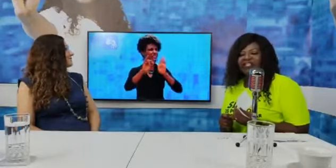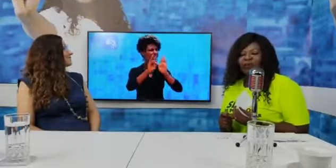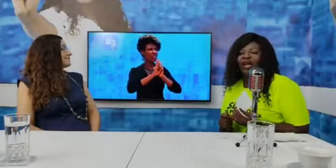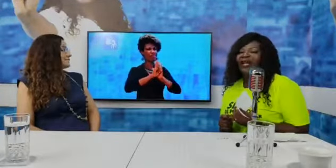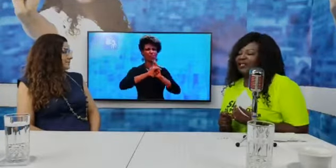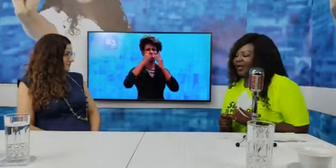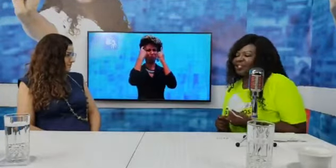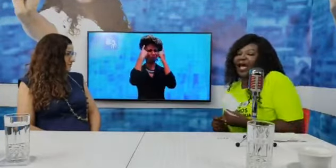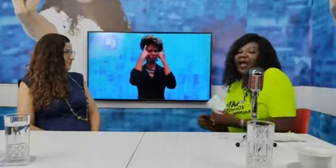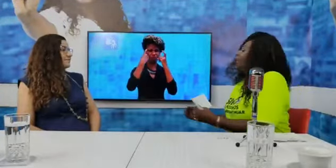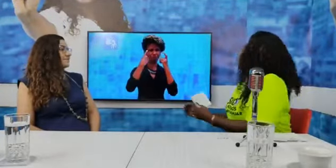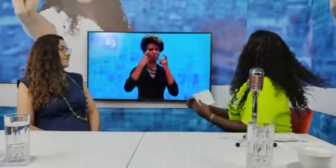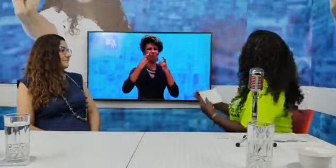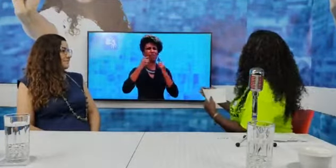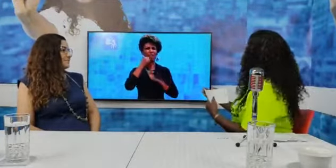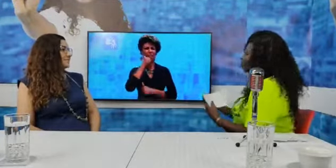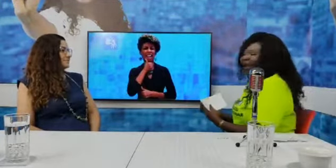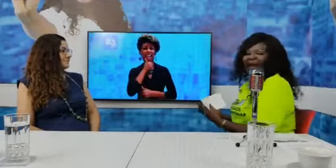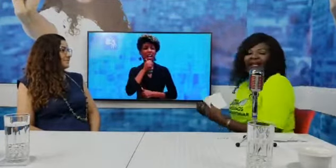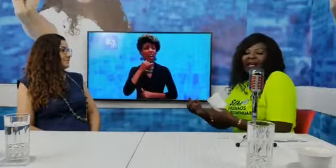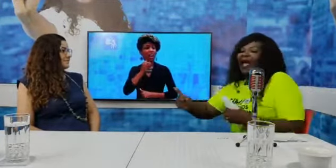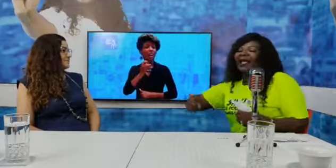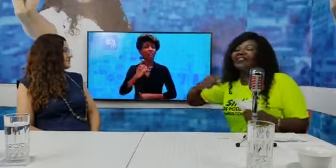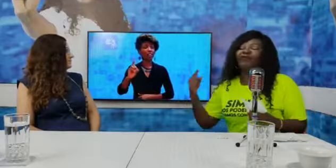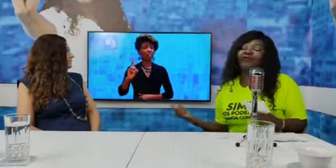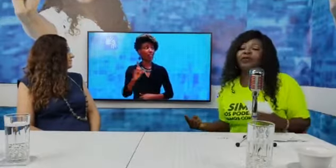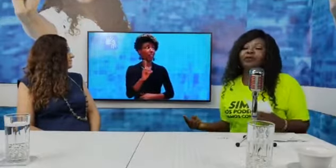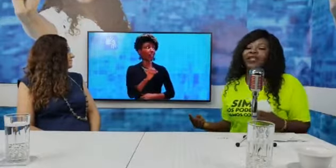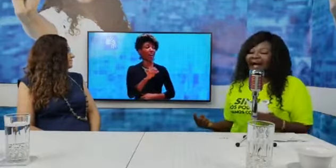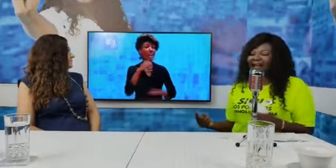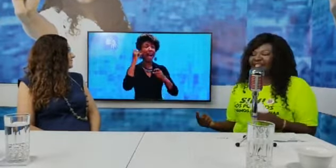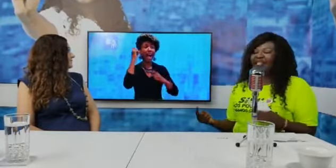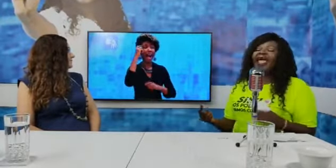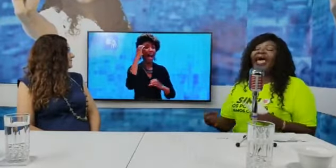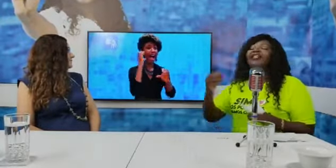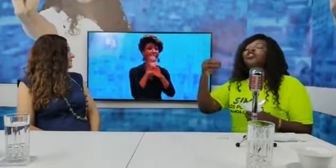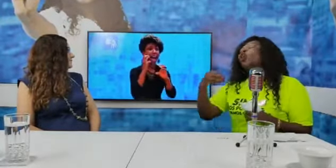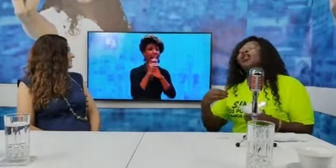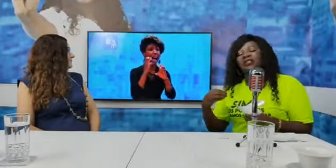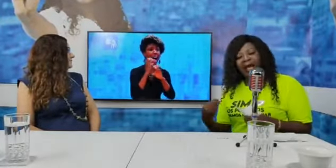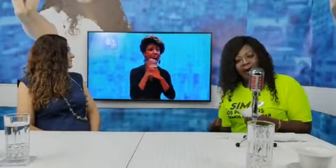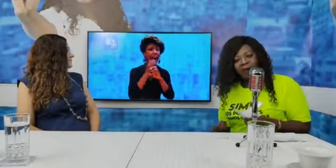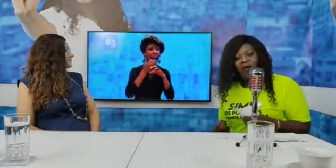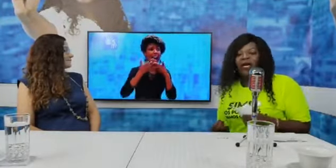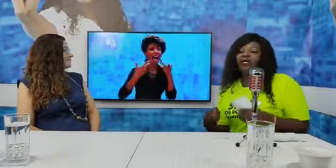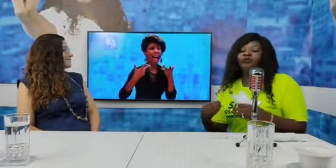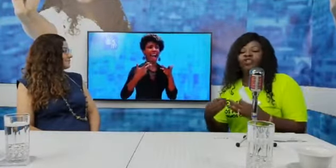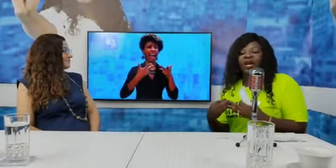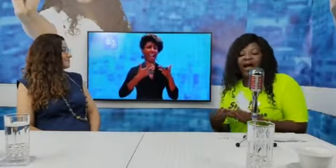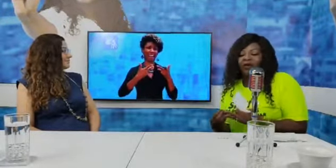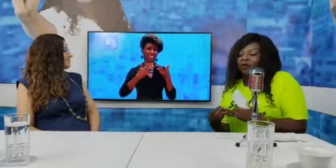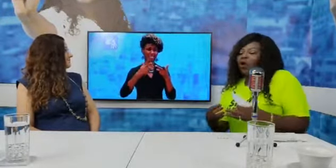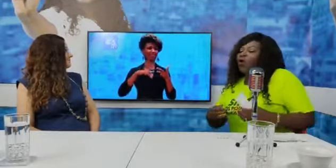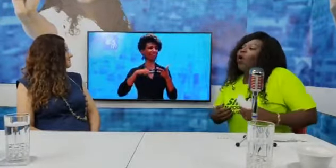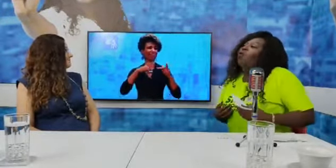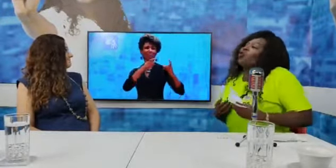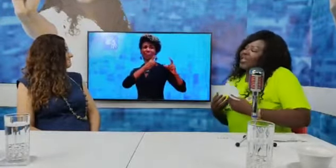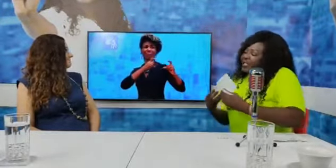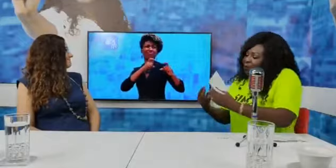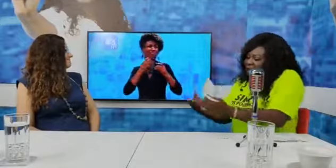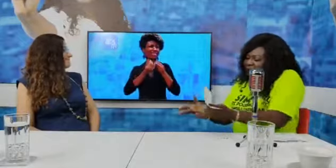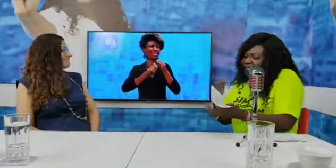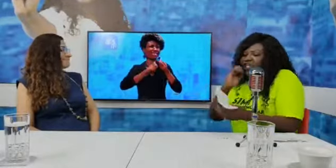leva essa mulher a se arrastar, e quando ela chega ali, a dificuldade é total em um diálogo.